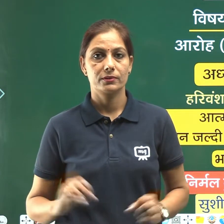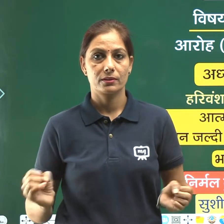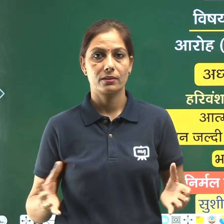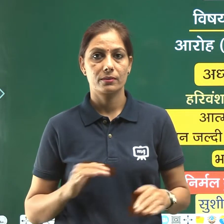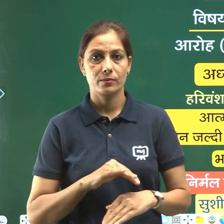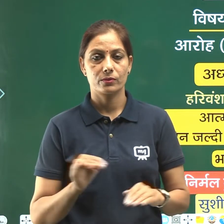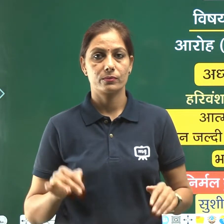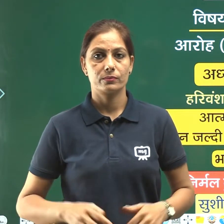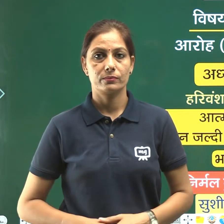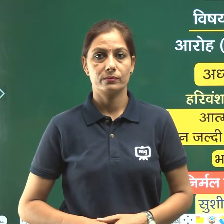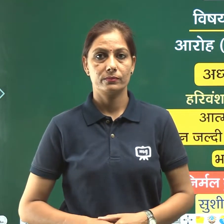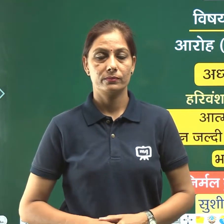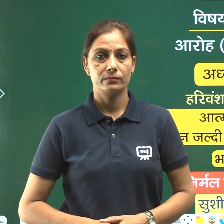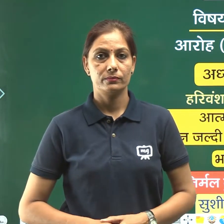करें